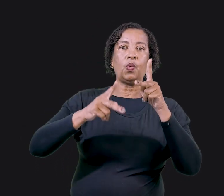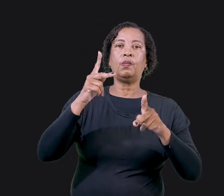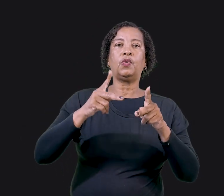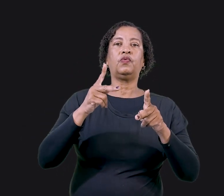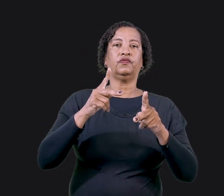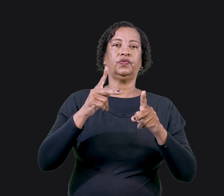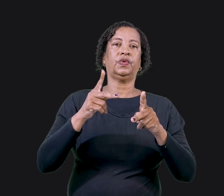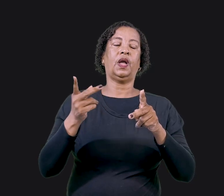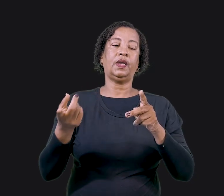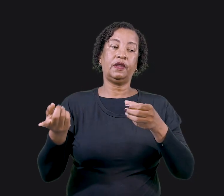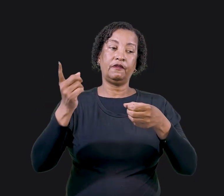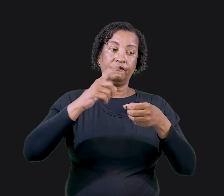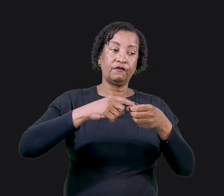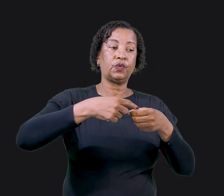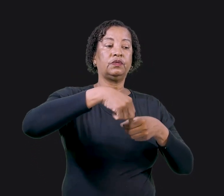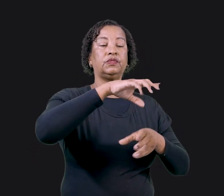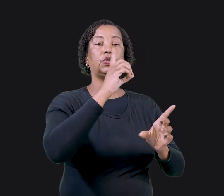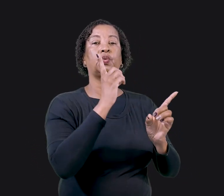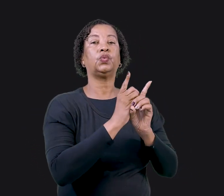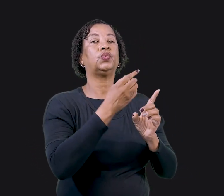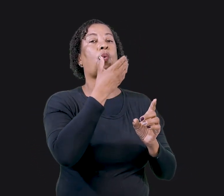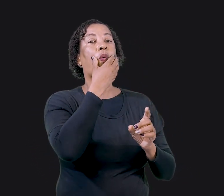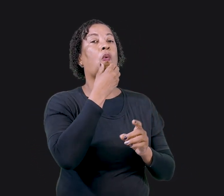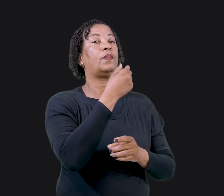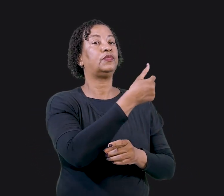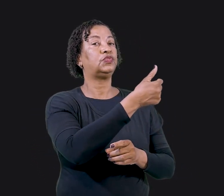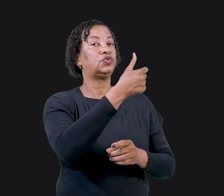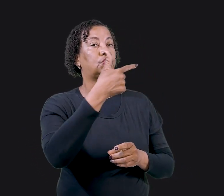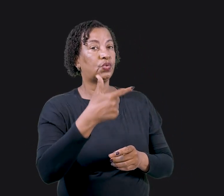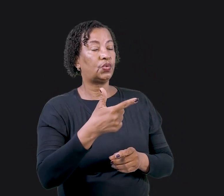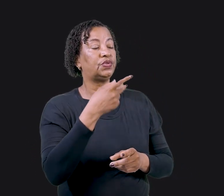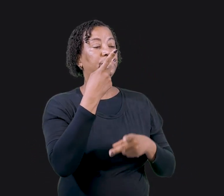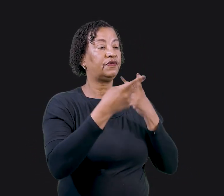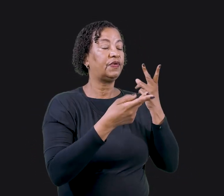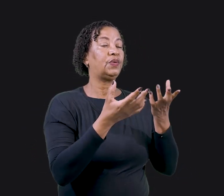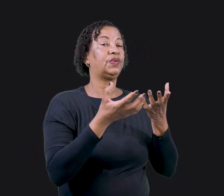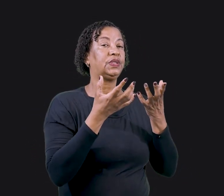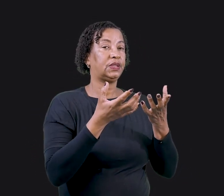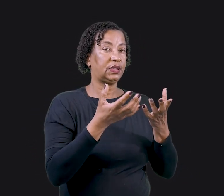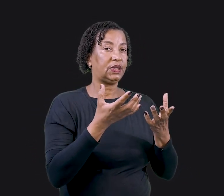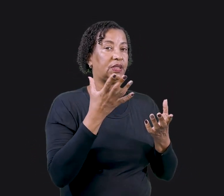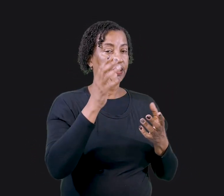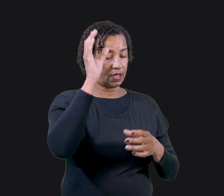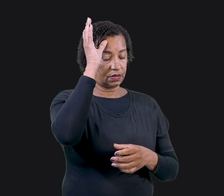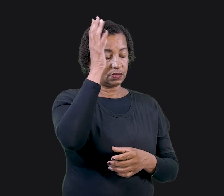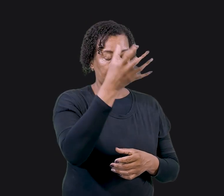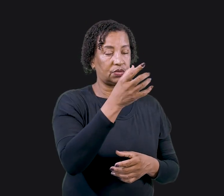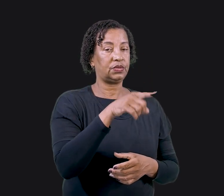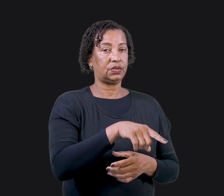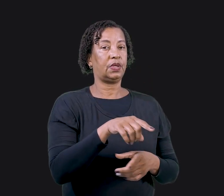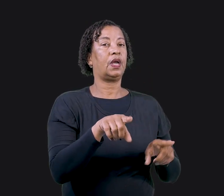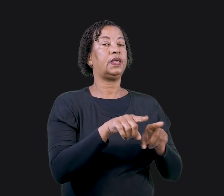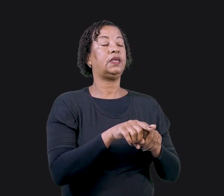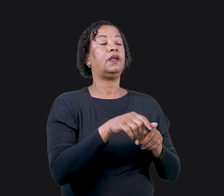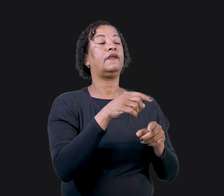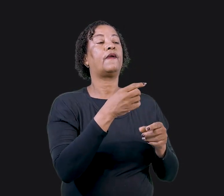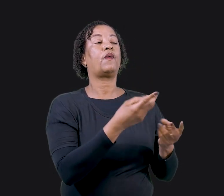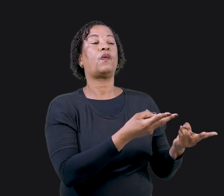multidões, voltou-se para aqueles 12 homens que tinham dito que queriam ser parte da solução e os comissionou para serem apóstolos, o